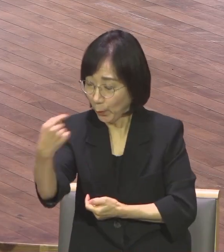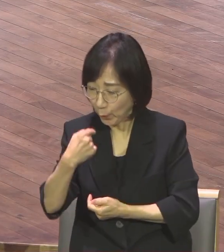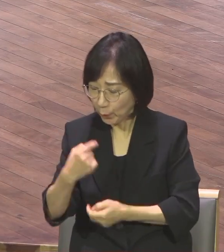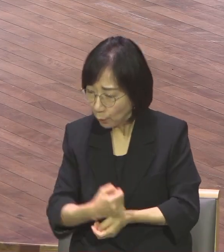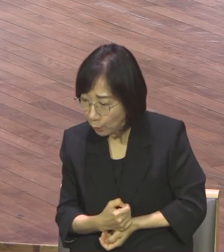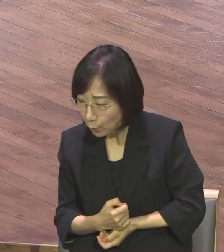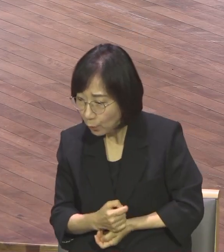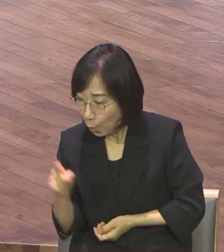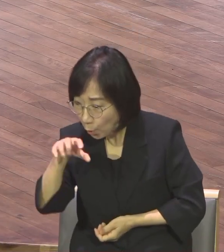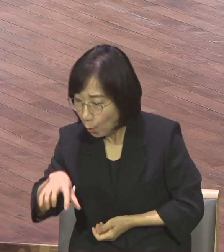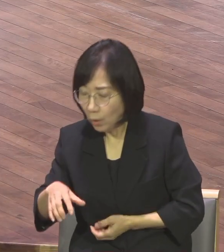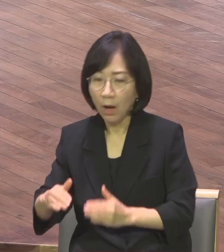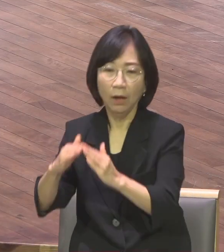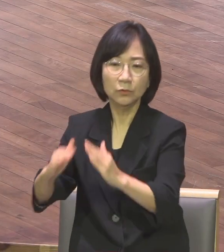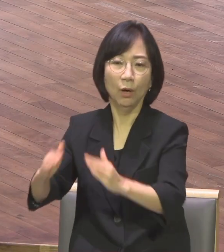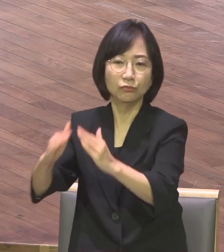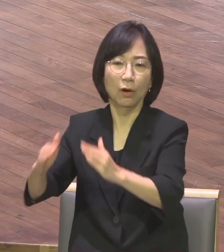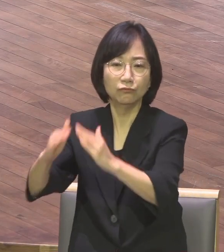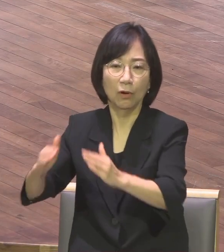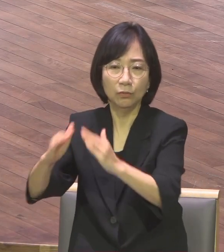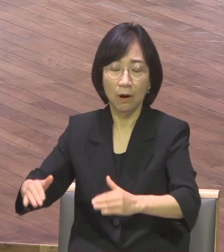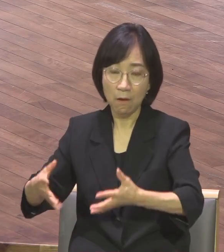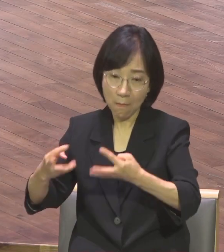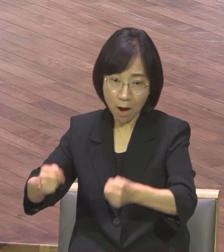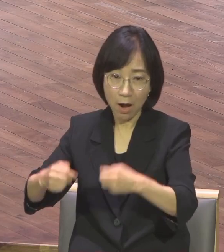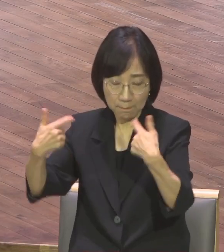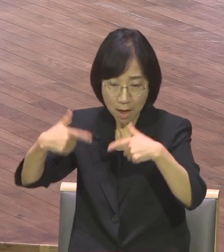전라도예요. 전라도. 전라도 왜 이리 많냐?